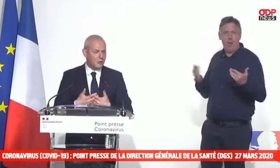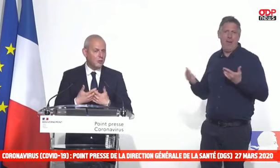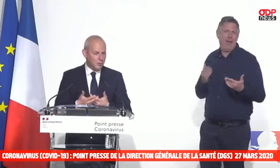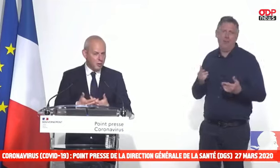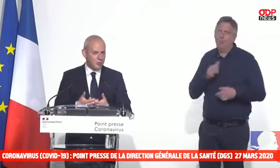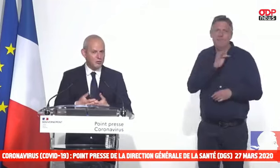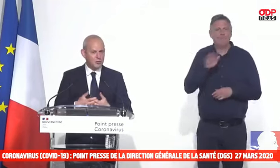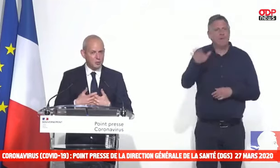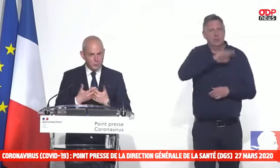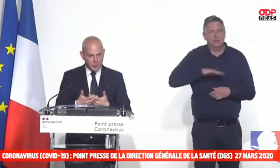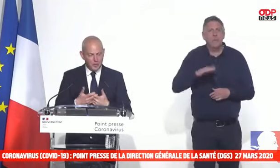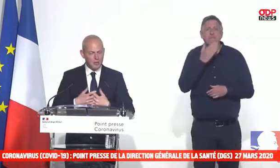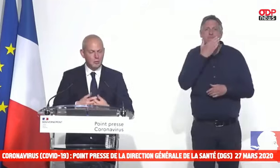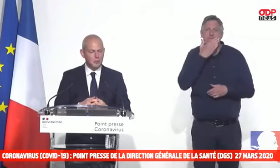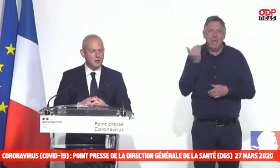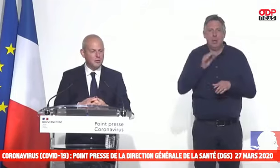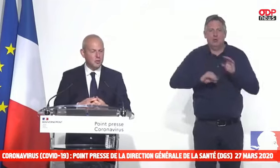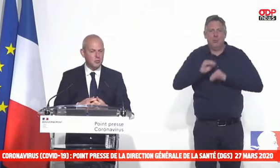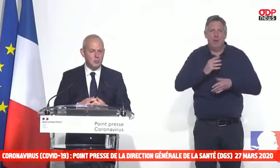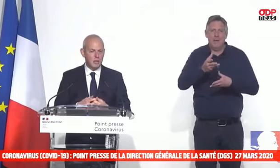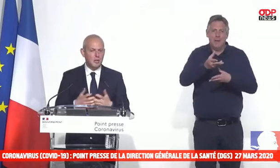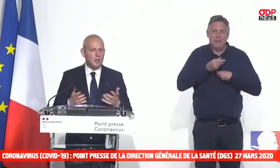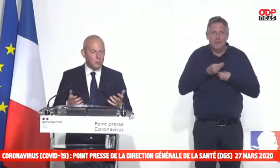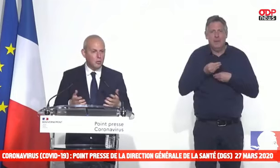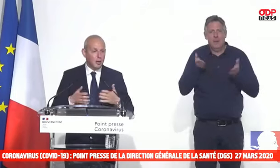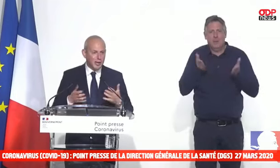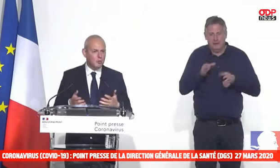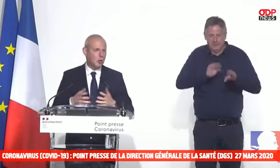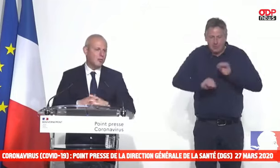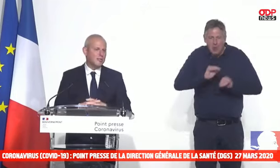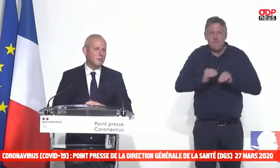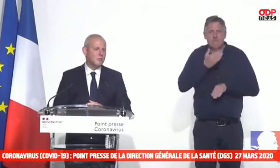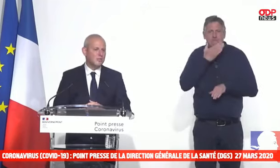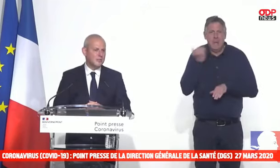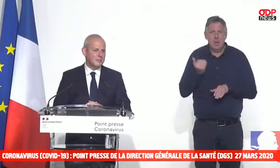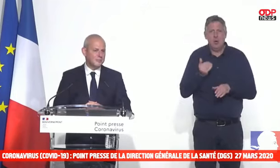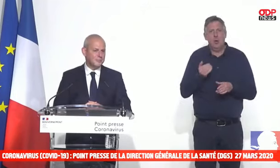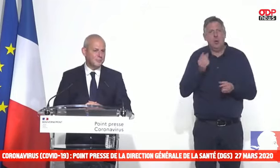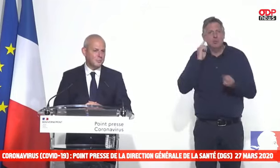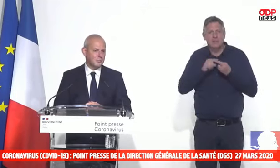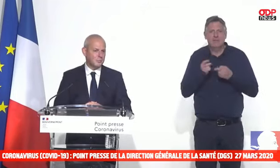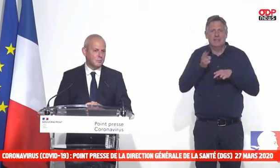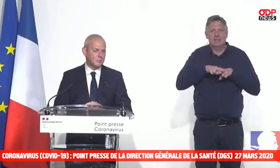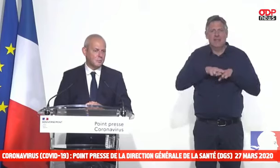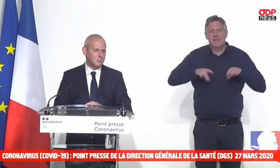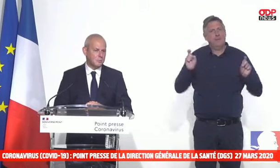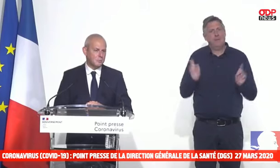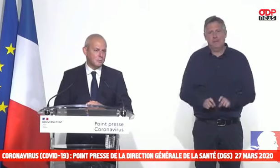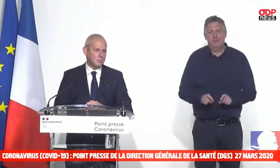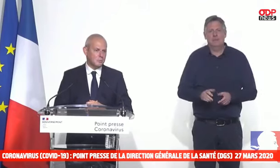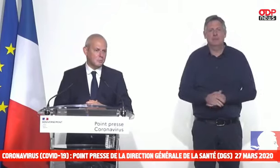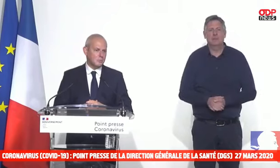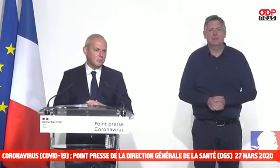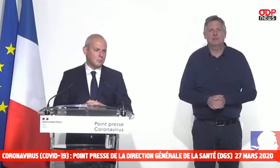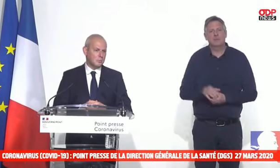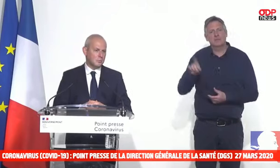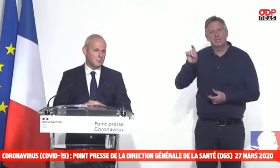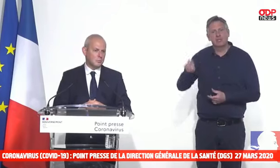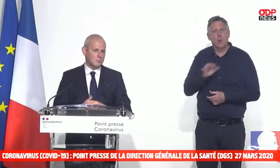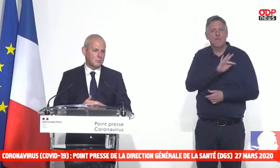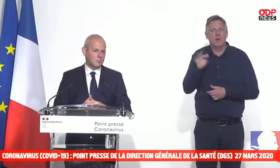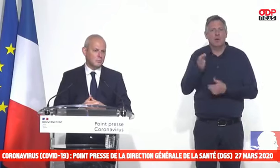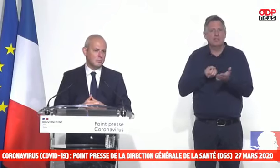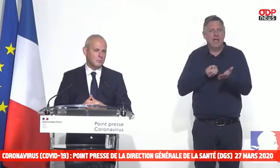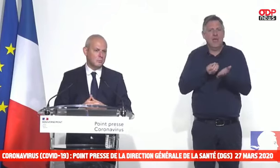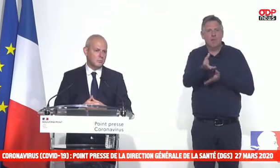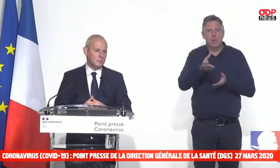soin dans les meilleures conditions, avec une prise en charge optimale, pour réduire au maximum ces décès. Une question pour France Info. Est-il